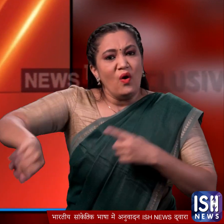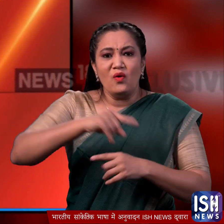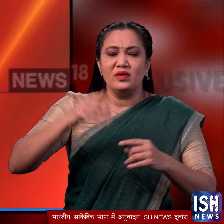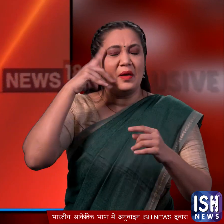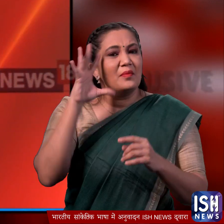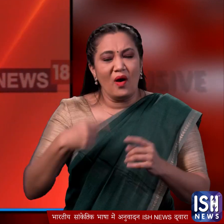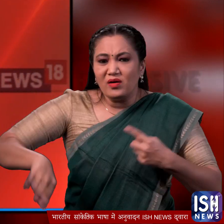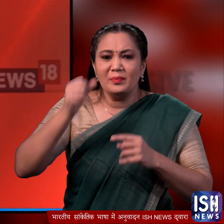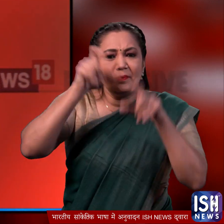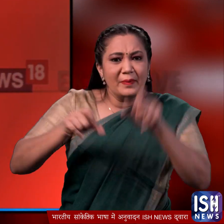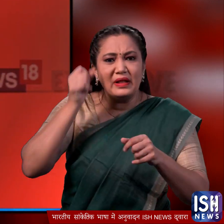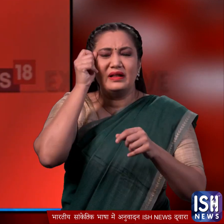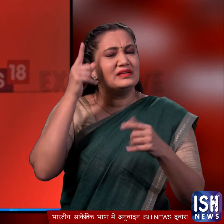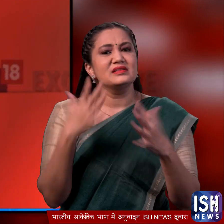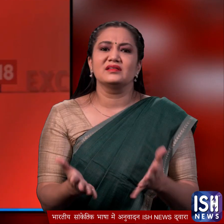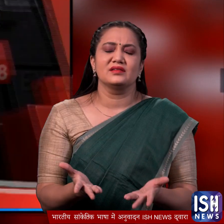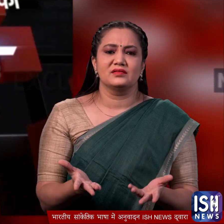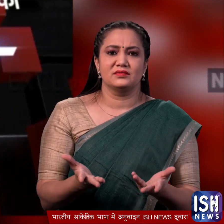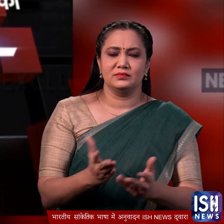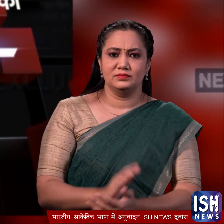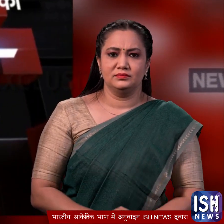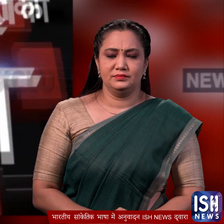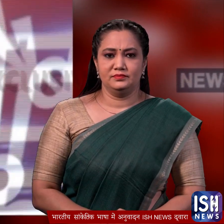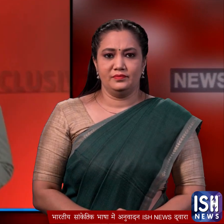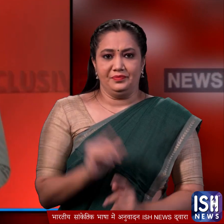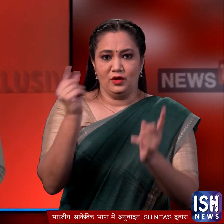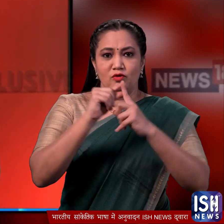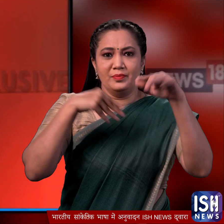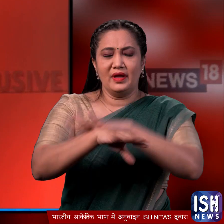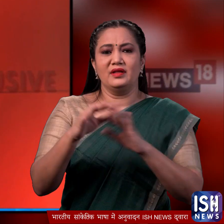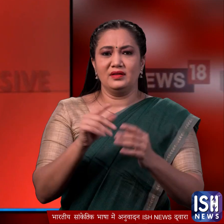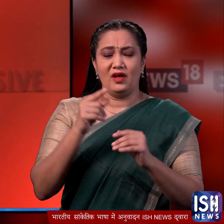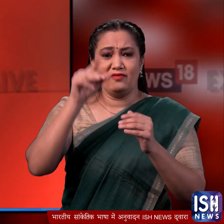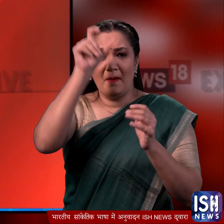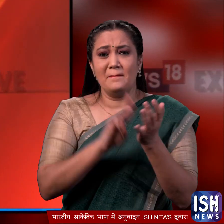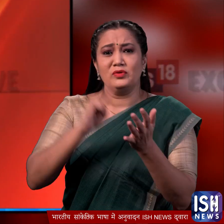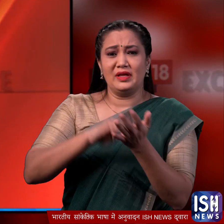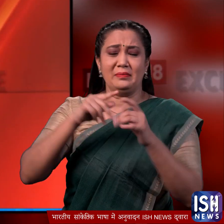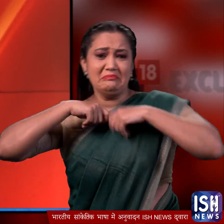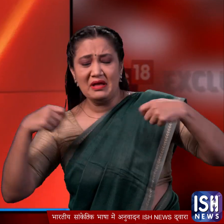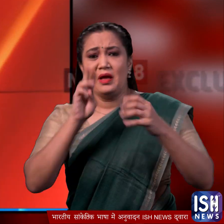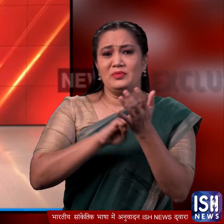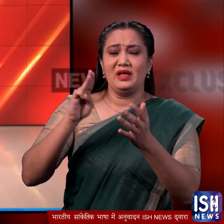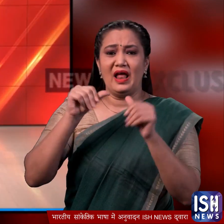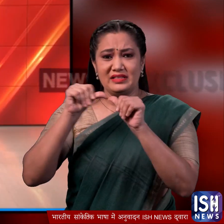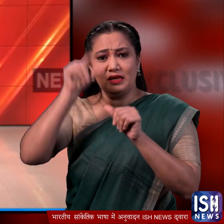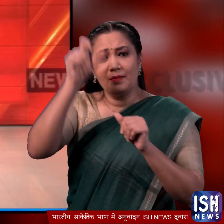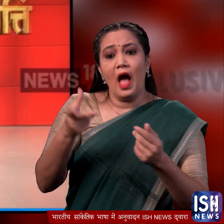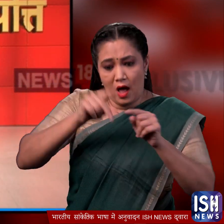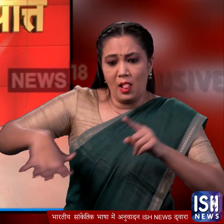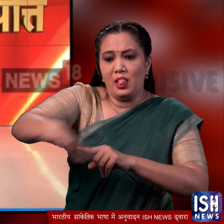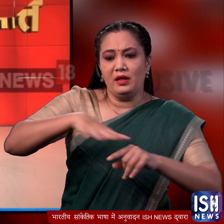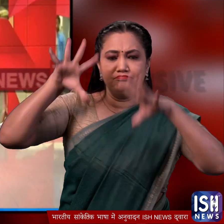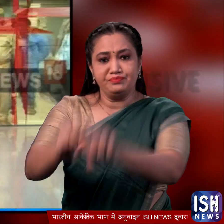अहमियत हम समझने के लिए शायद अब भी तैयार नहीं। उत्तर प्रदेश के बाहुबली मुख्तार अंसारी की एक और संपत्ति जब्त कर